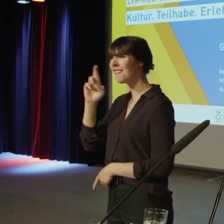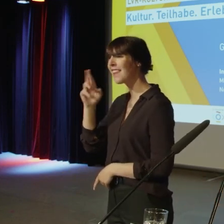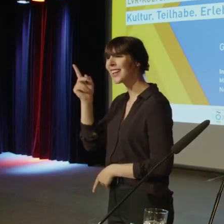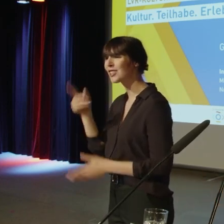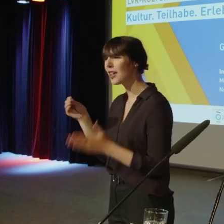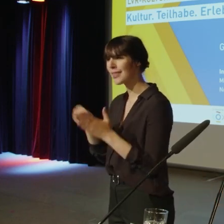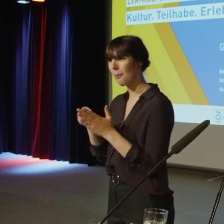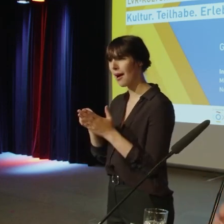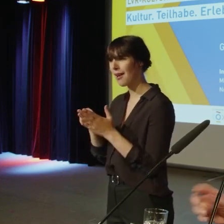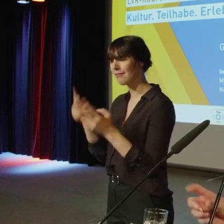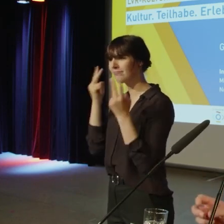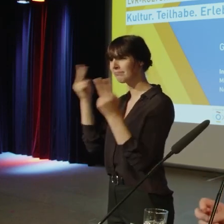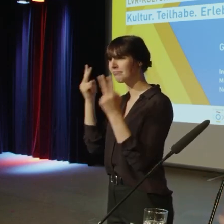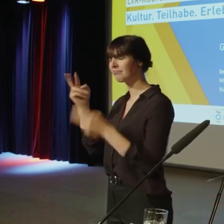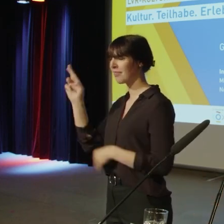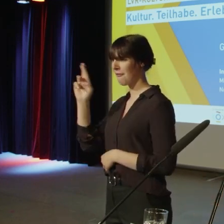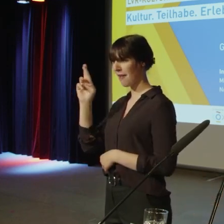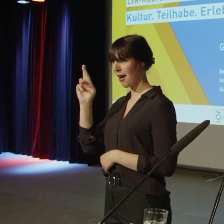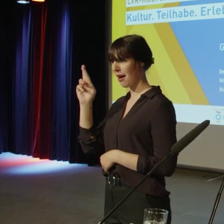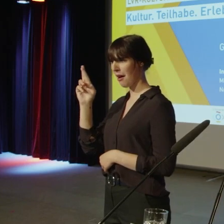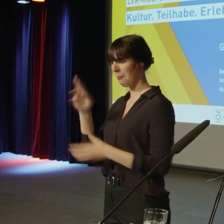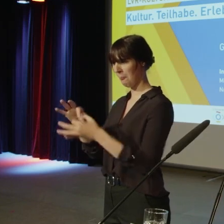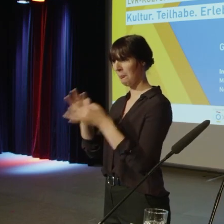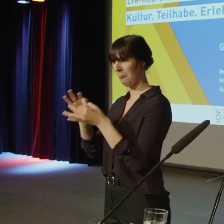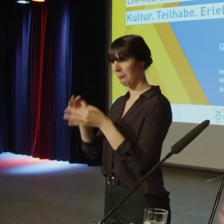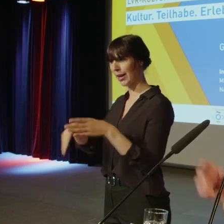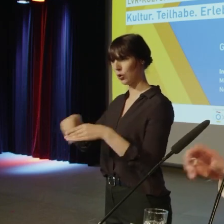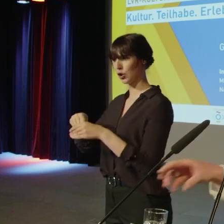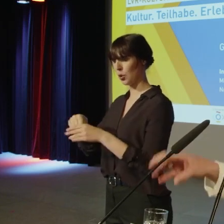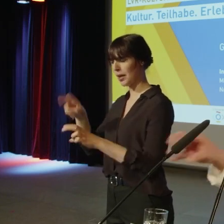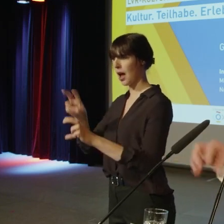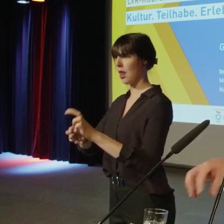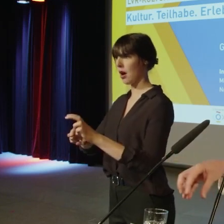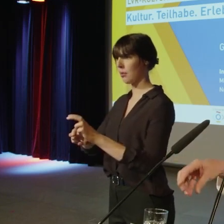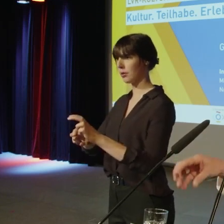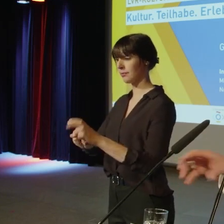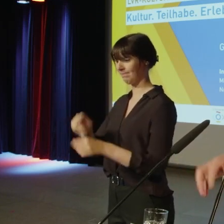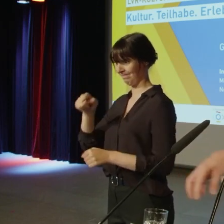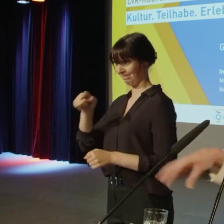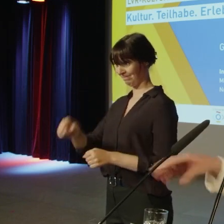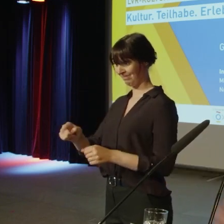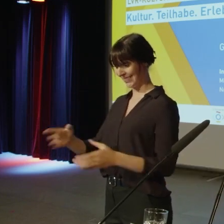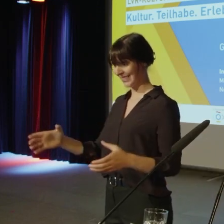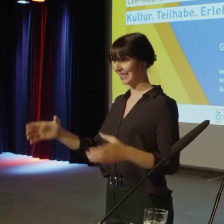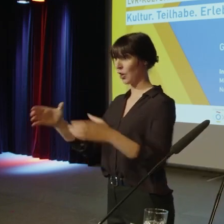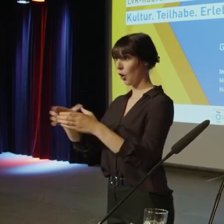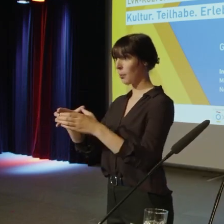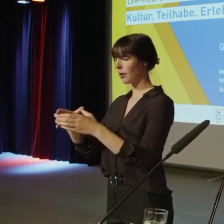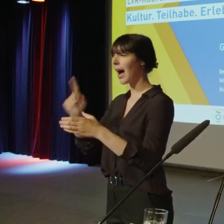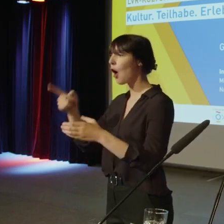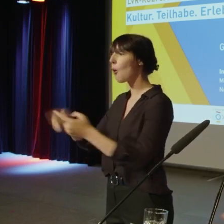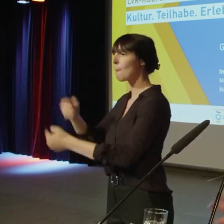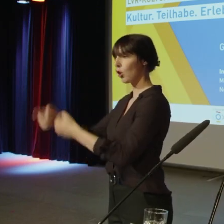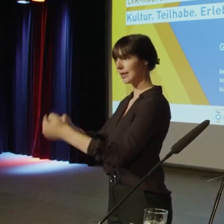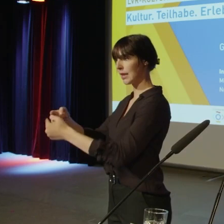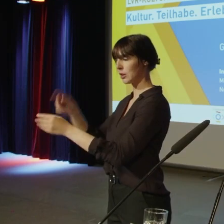eigentlich besonders wichtig in diesem Zusammenhang und dass wir diese Gruppe auch zum Teil des Prozesses machen.